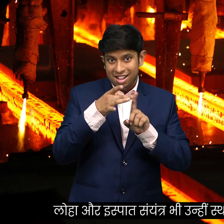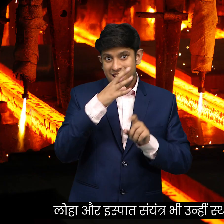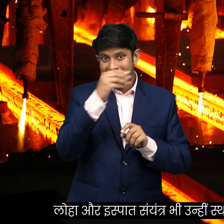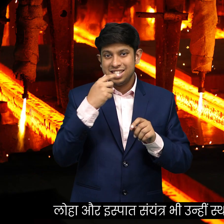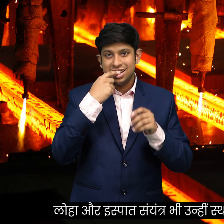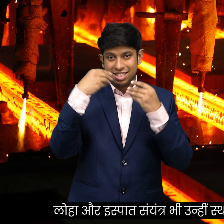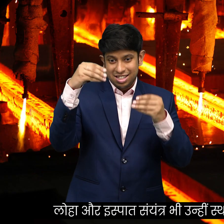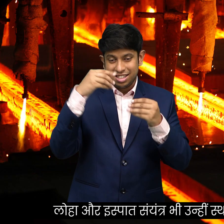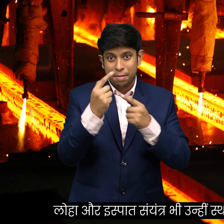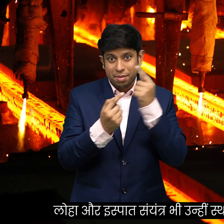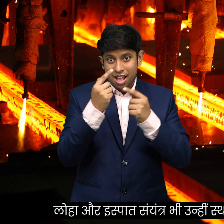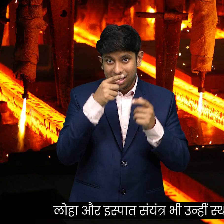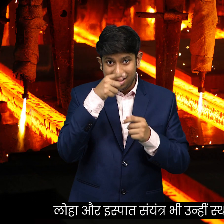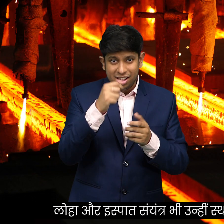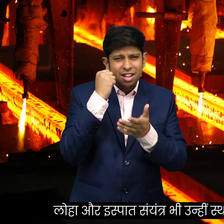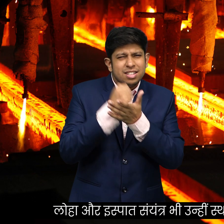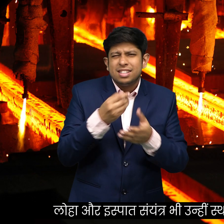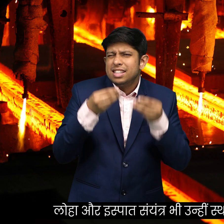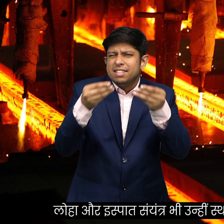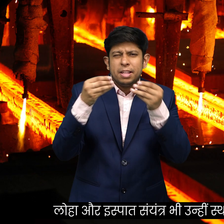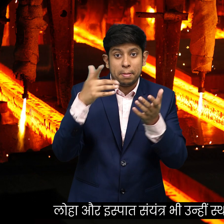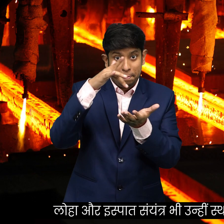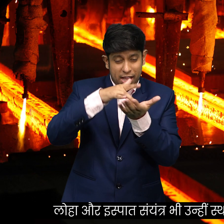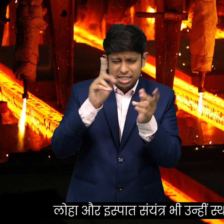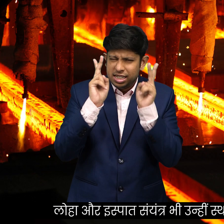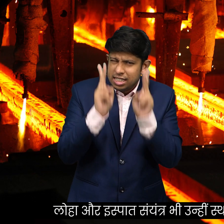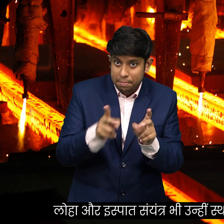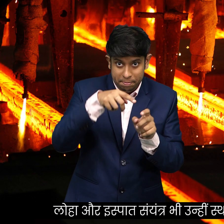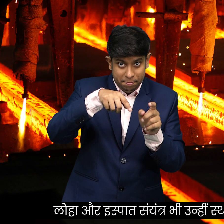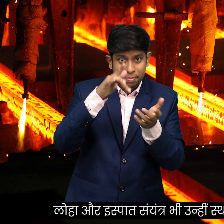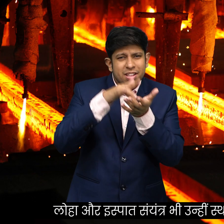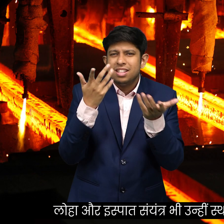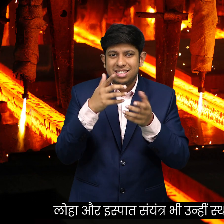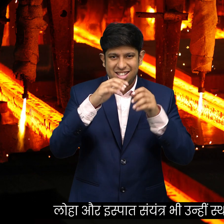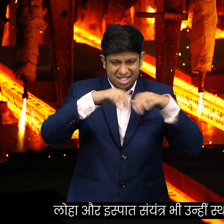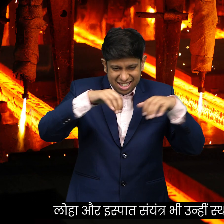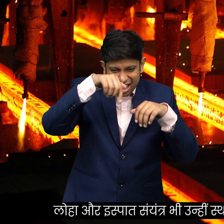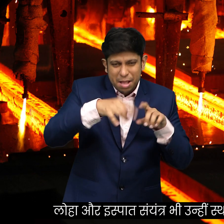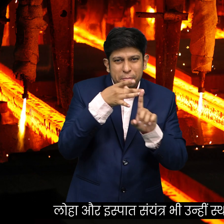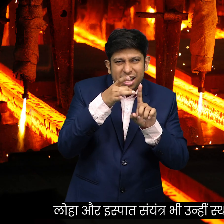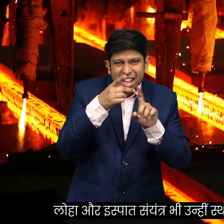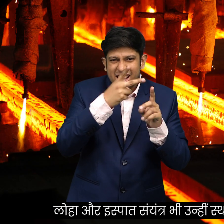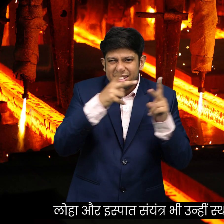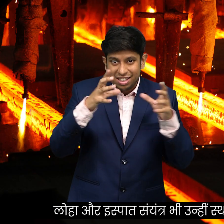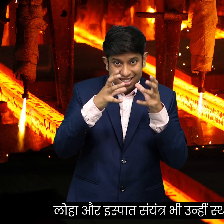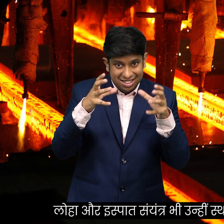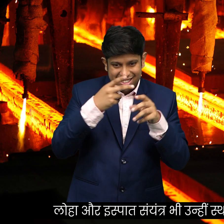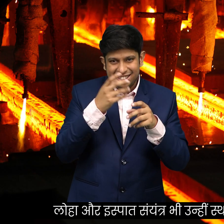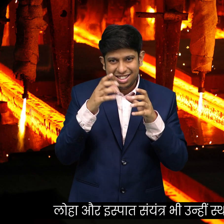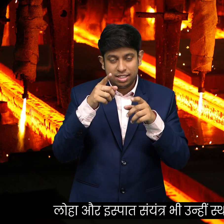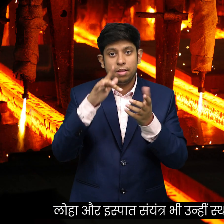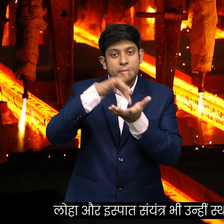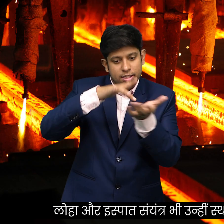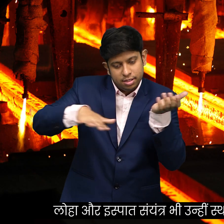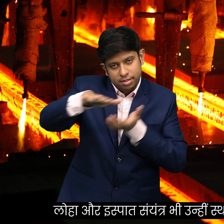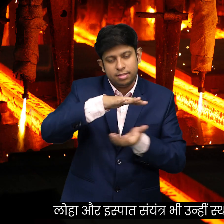लोहा और इस्पात संयंत्र भी उन्हीं स्थानों पर स्थित है जहां खनिज पाए जाते